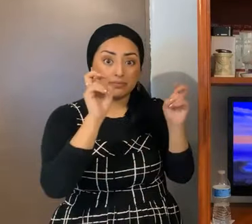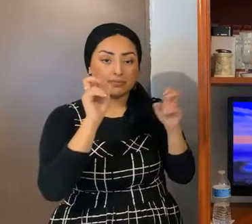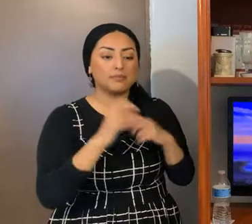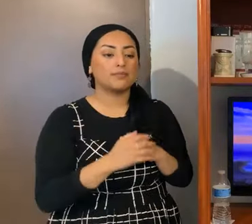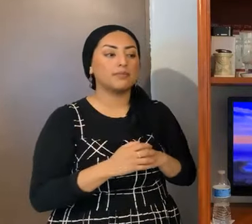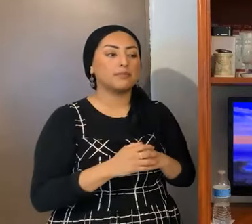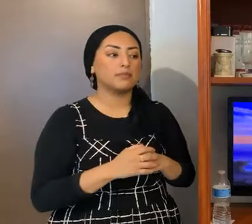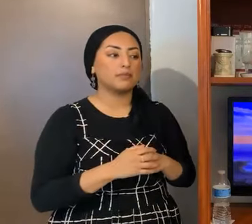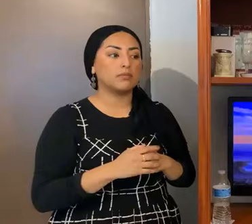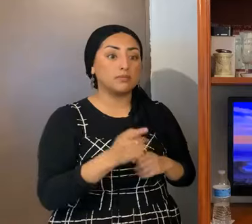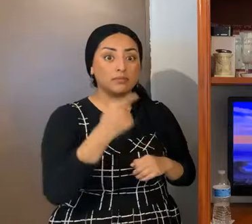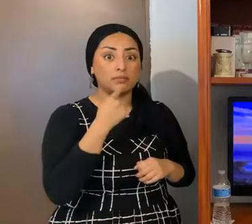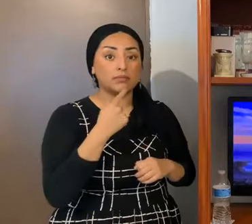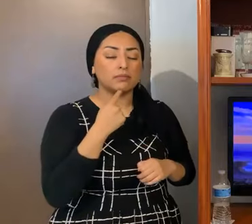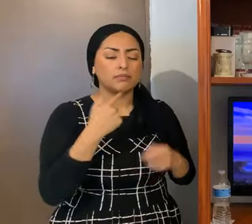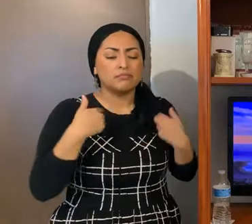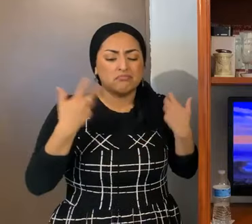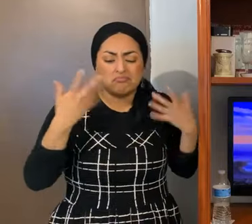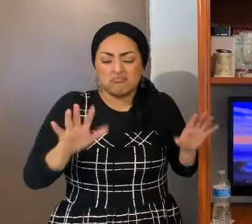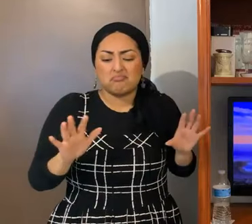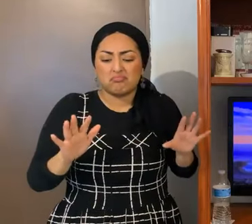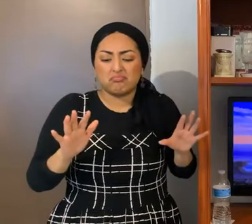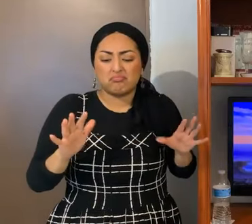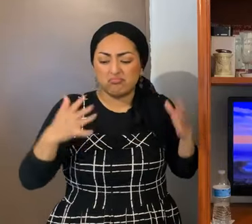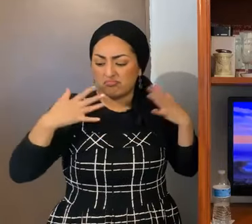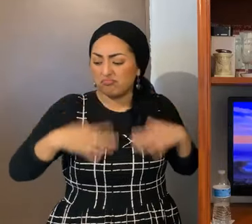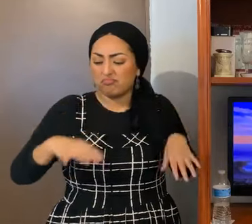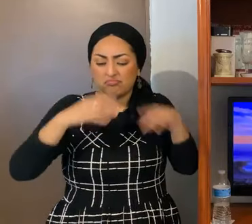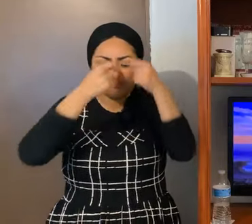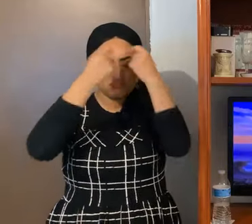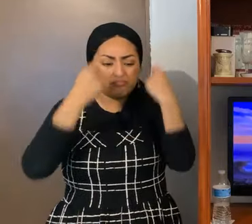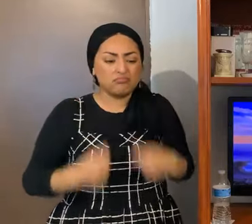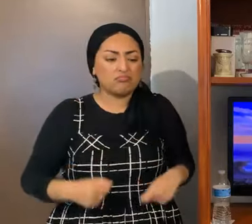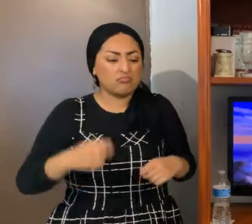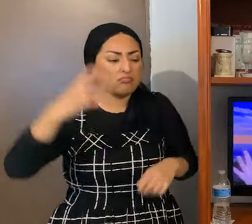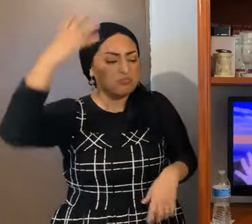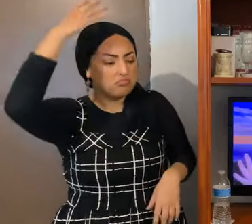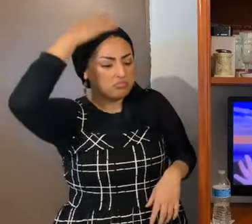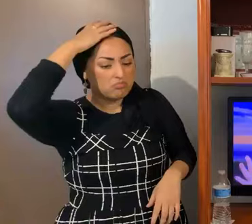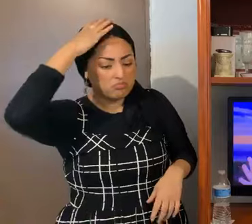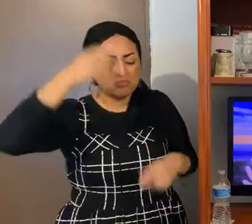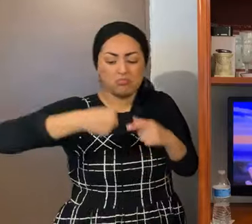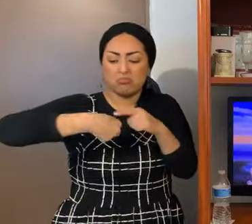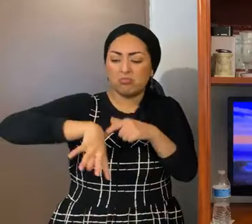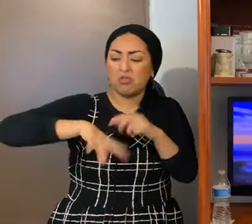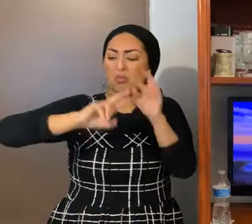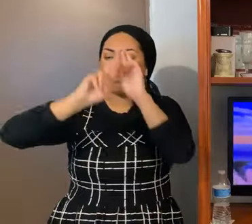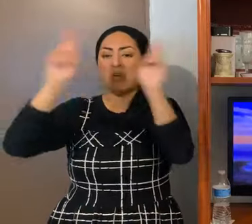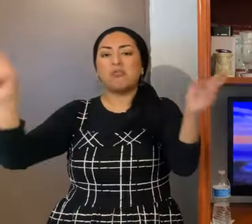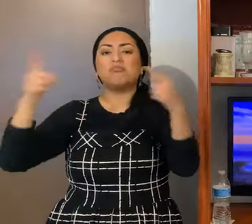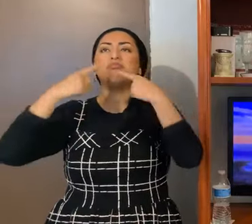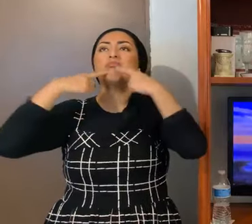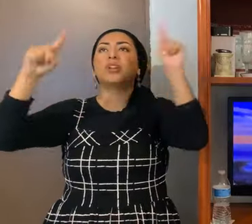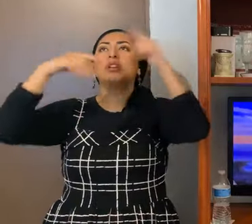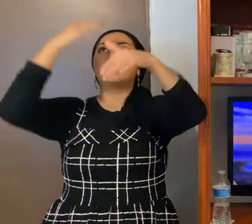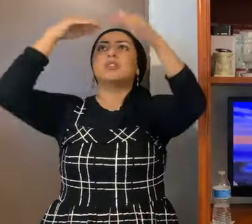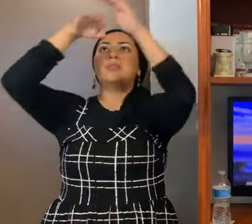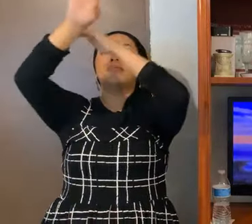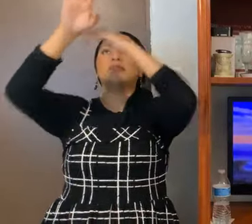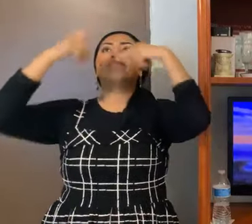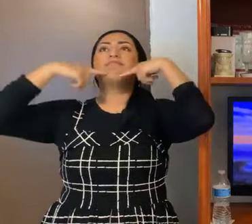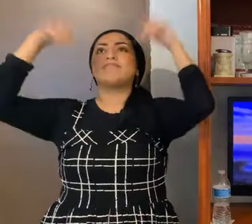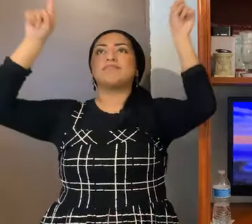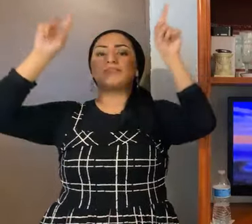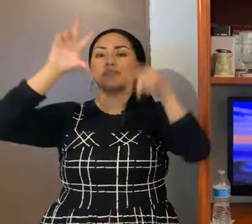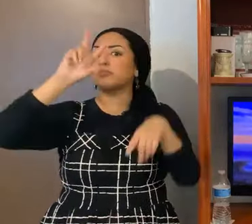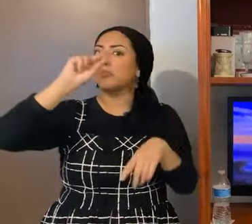y dicen, ya tengo la vestimenta, o sea, ya me puedo usar talit, kippah, tzitzit, ya estoy adentro, pero siguen viviendo